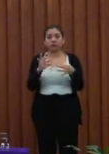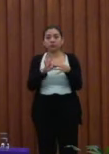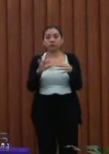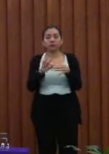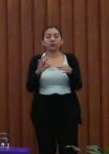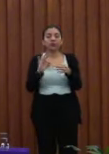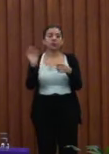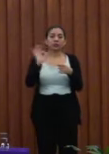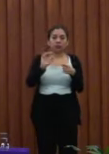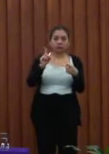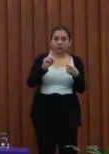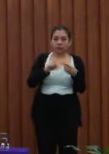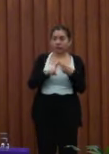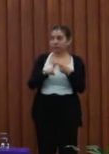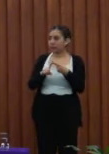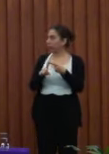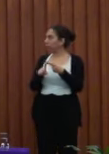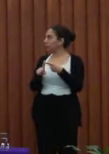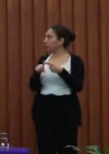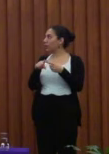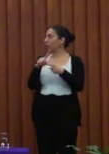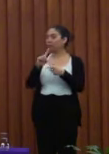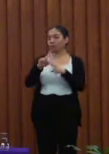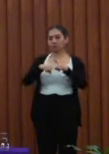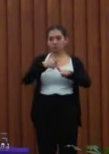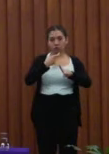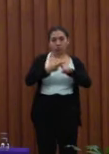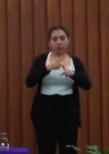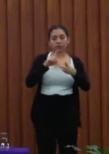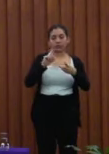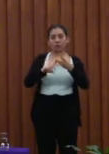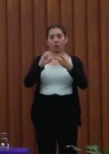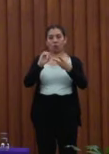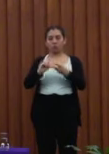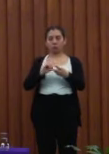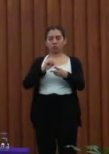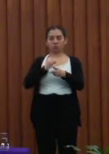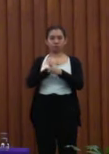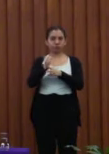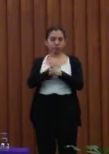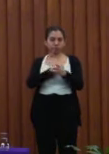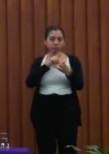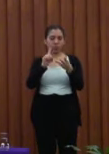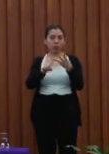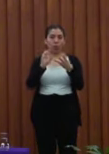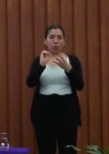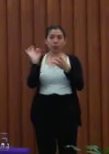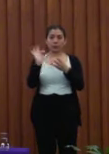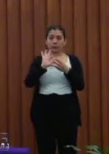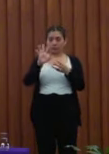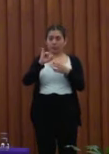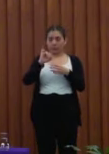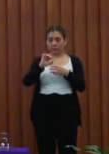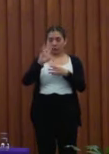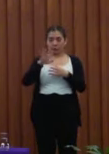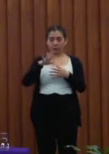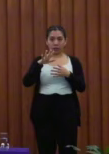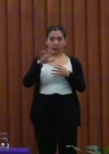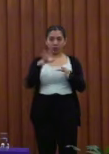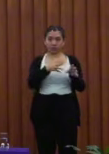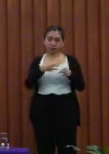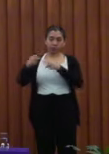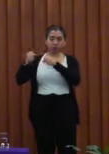de si hubo ensañamiento, si hubo violencia sexual y si hubo un detenido, ¿no? Y todo esto viene acompañado por una breve